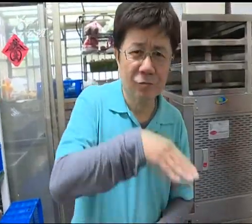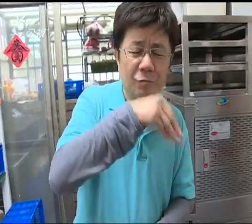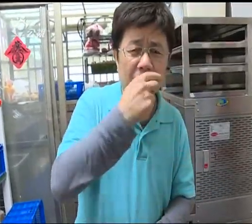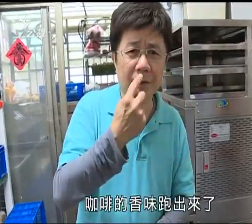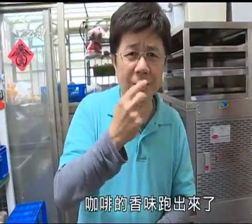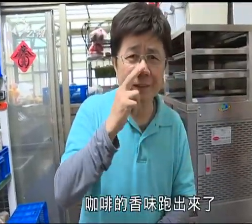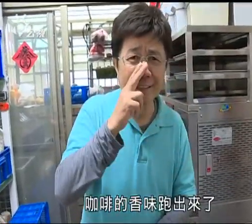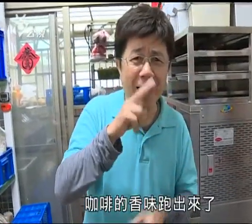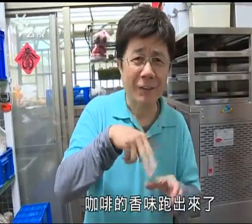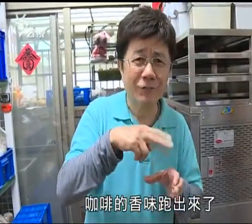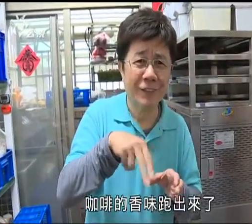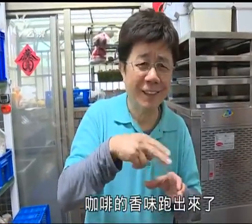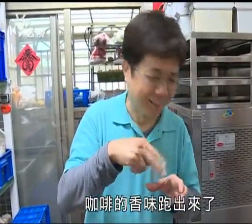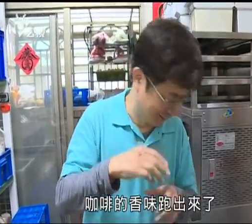咖啡的香味跑出来啦。